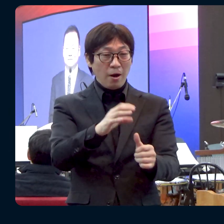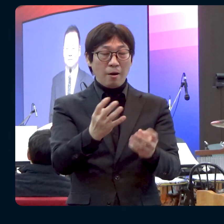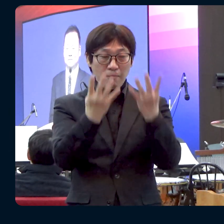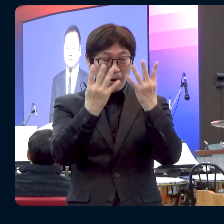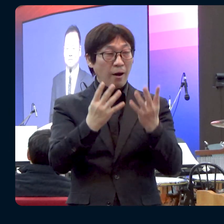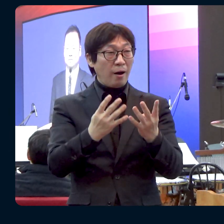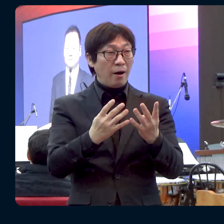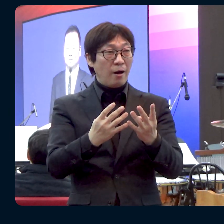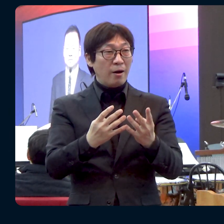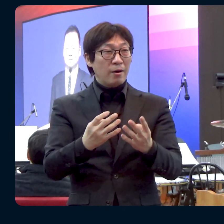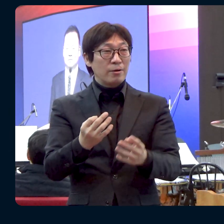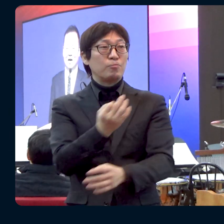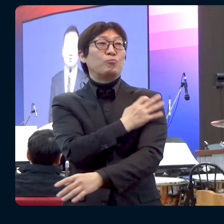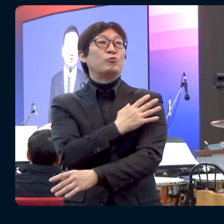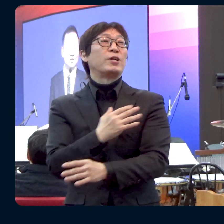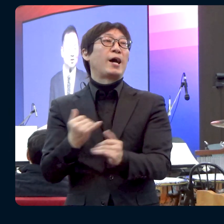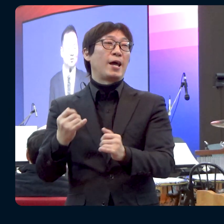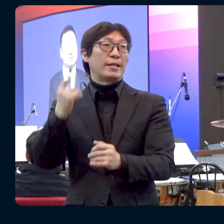캄캄한 밤중입니다.